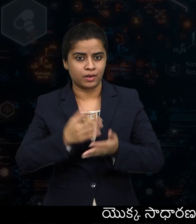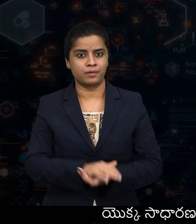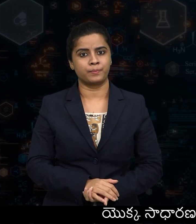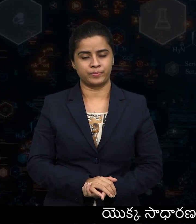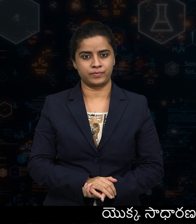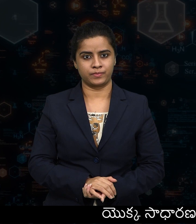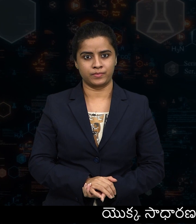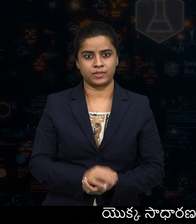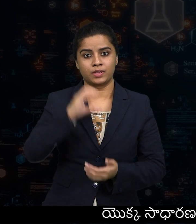సూత్రం